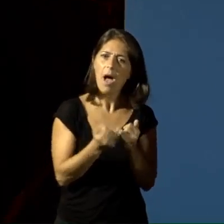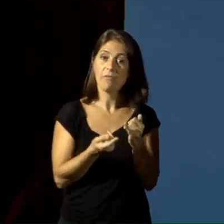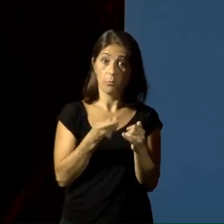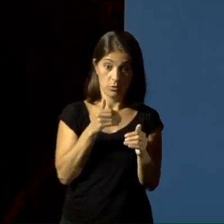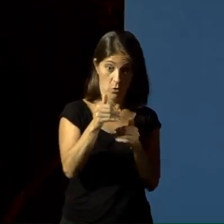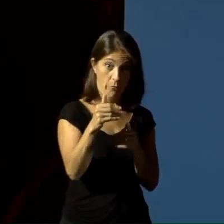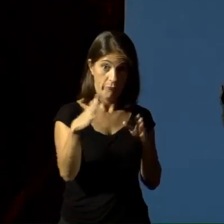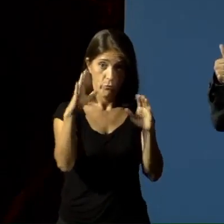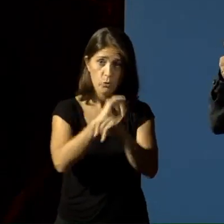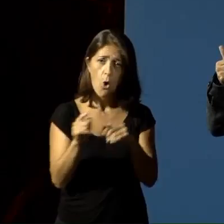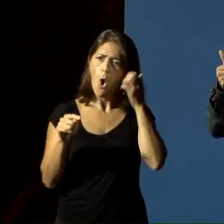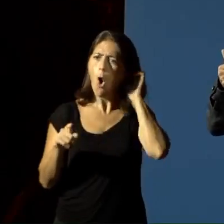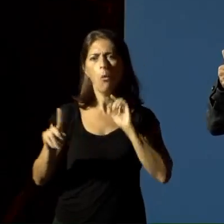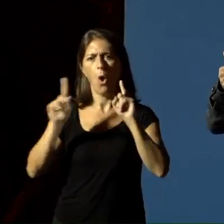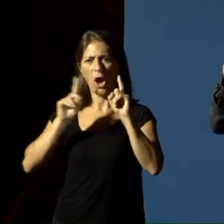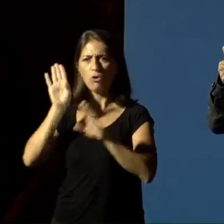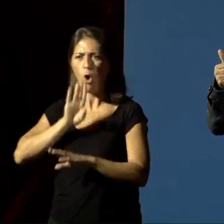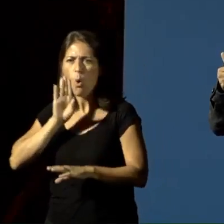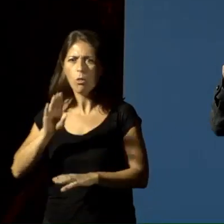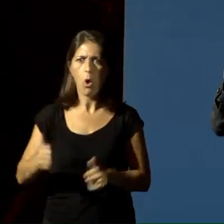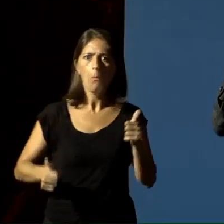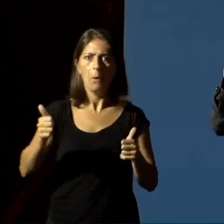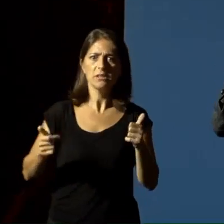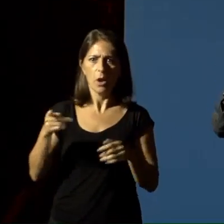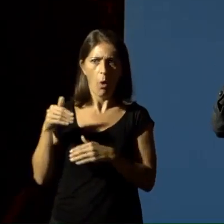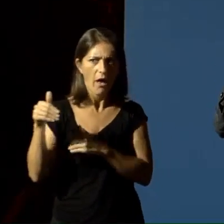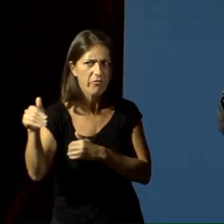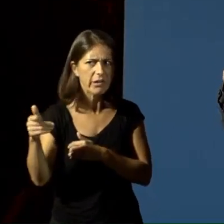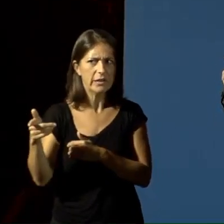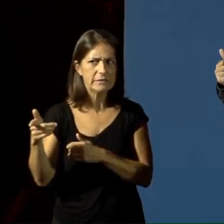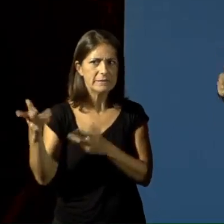desenlace final ou casos de corrupción antes do desenlace final?